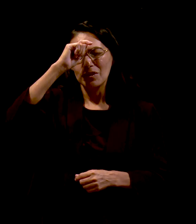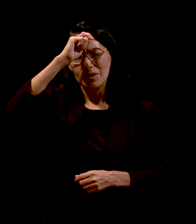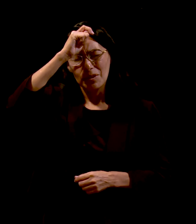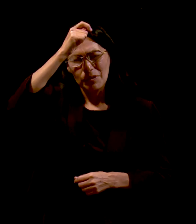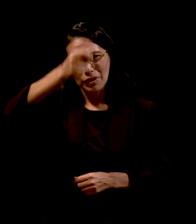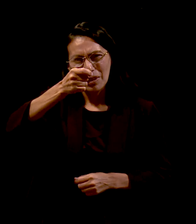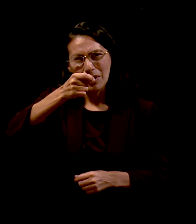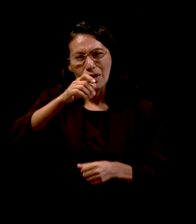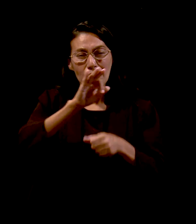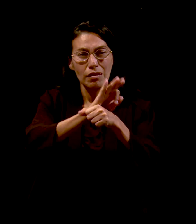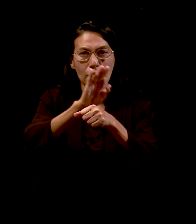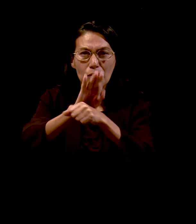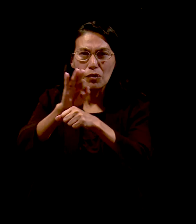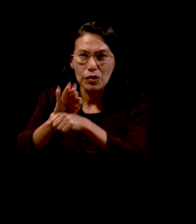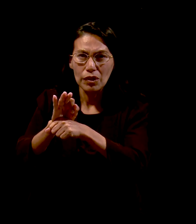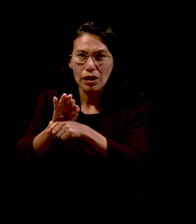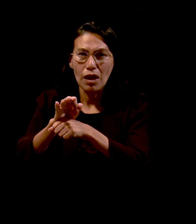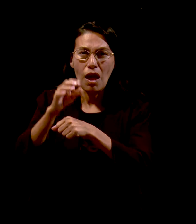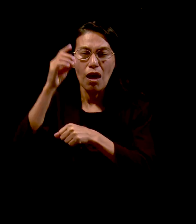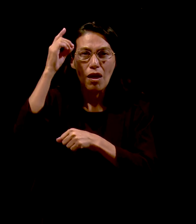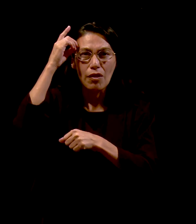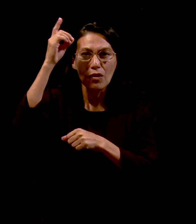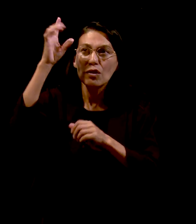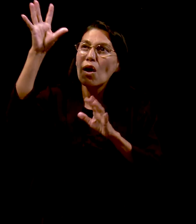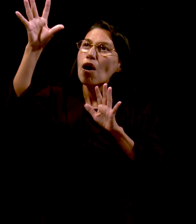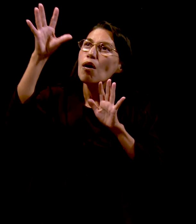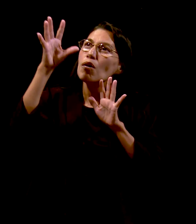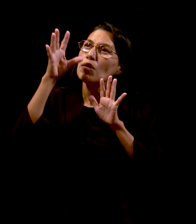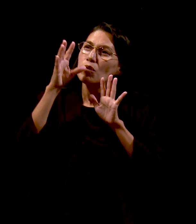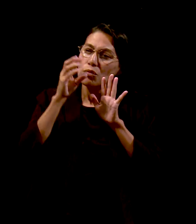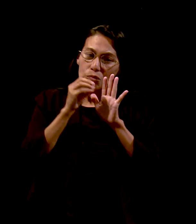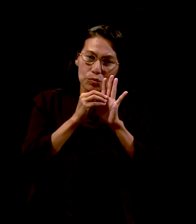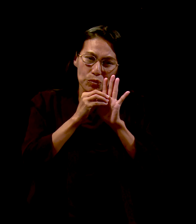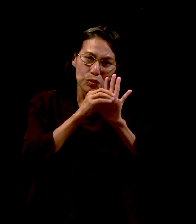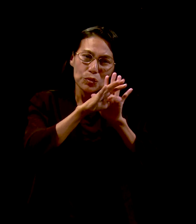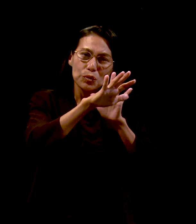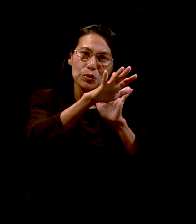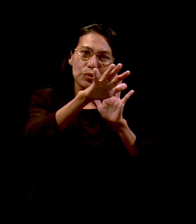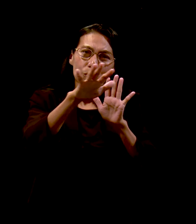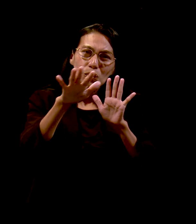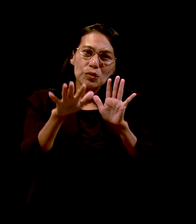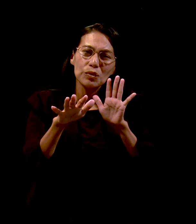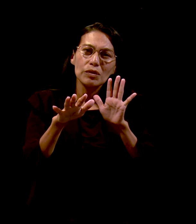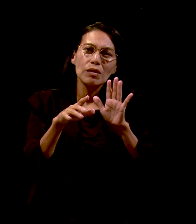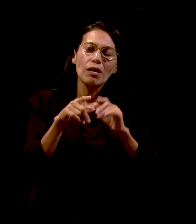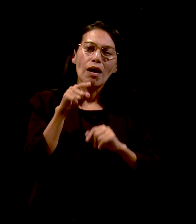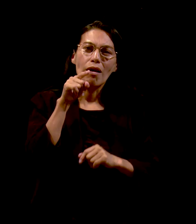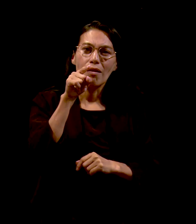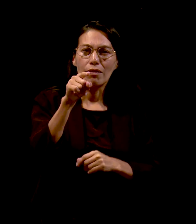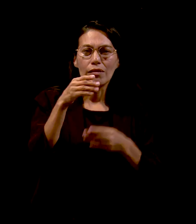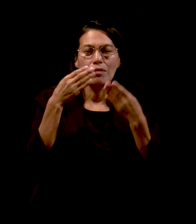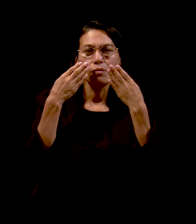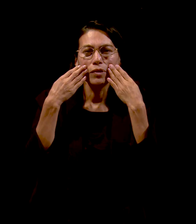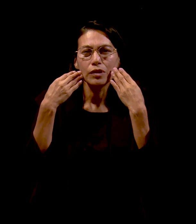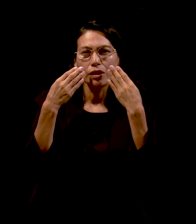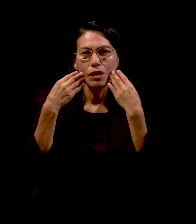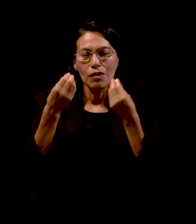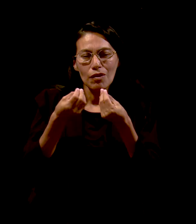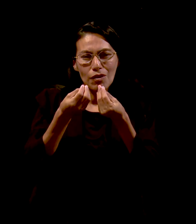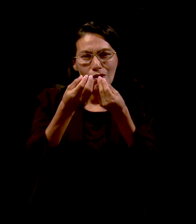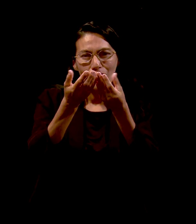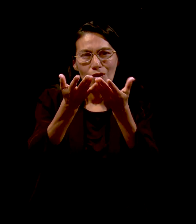te guarde dios haga resplandecer su rostro sobre ti y tenga de ti